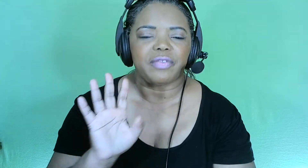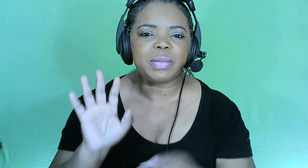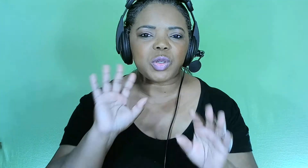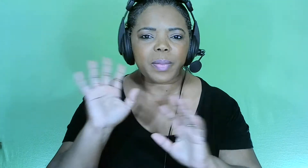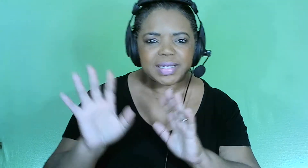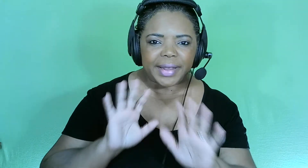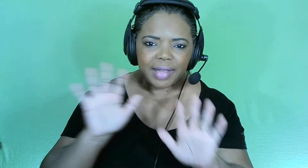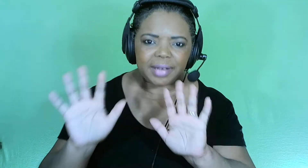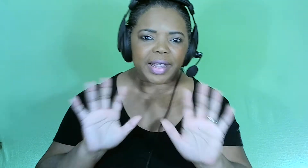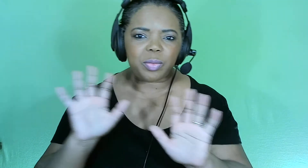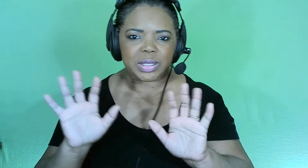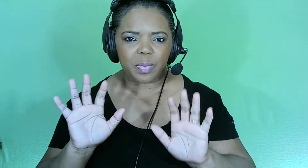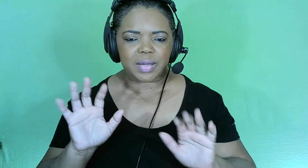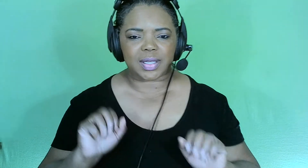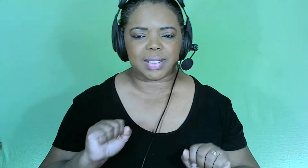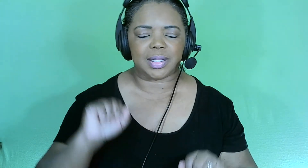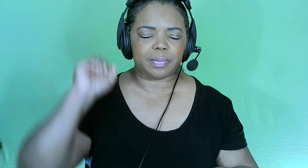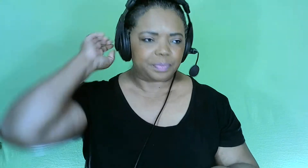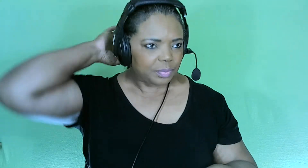Vamos começar entendendo mais ou menos assim.